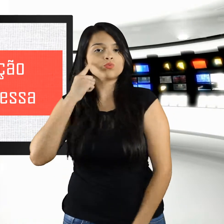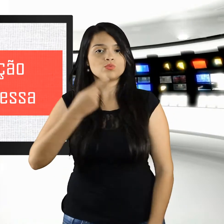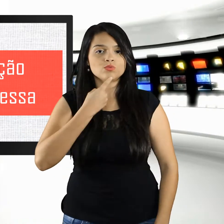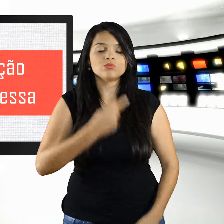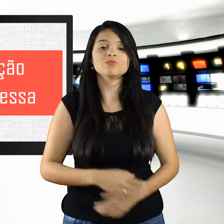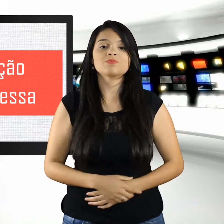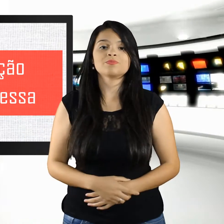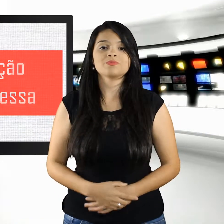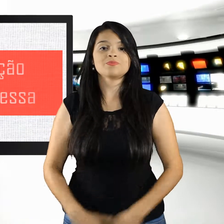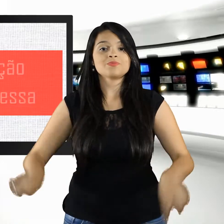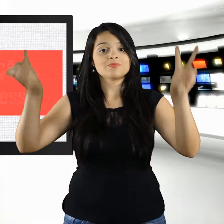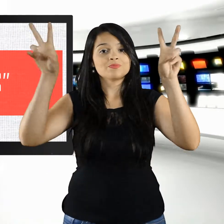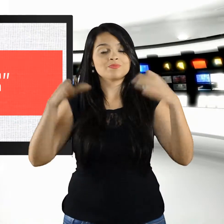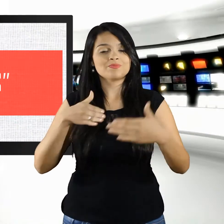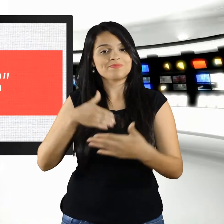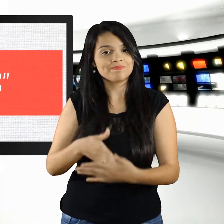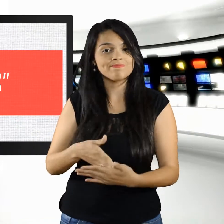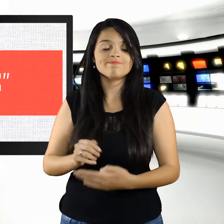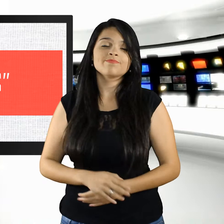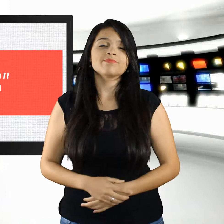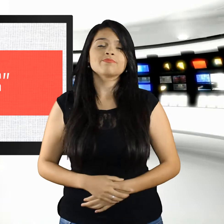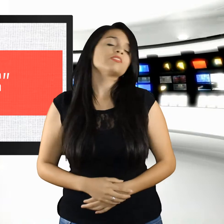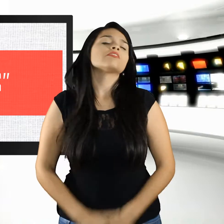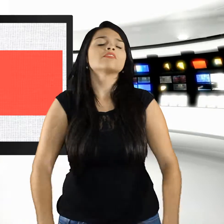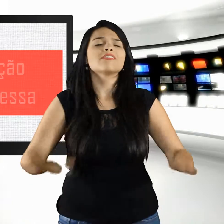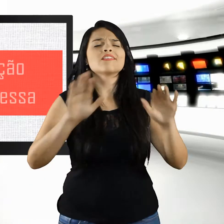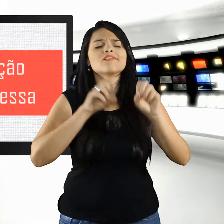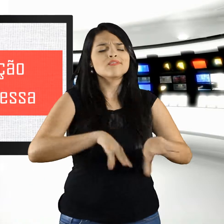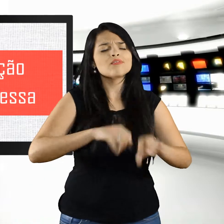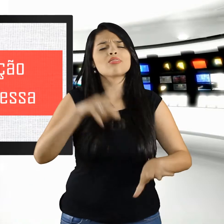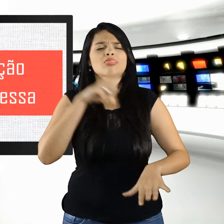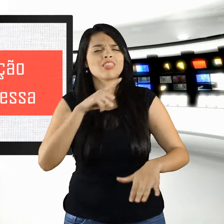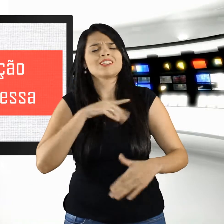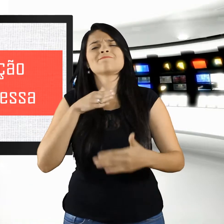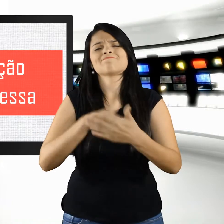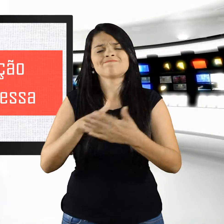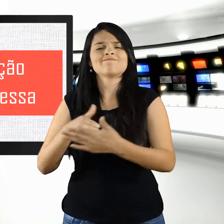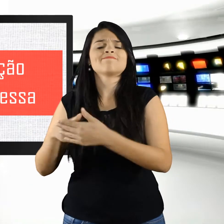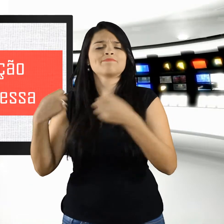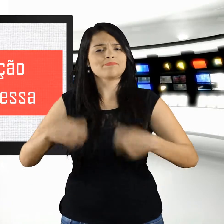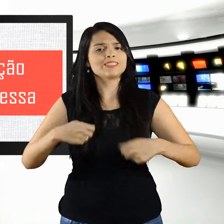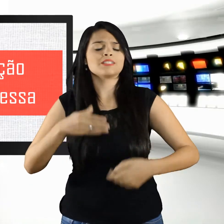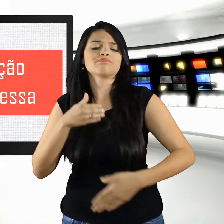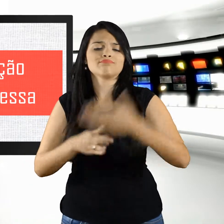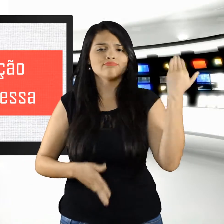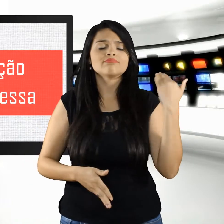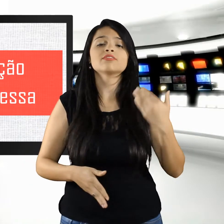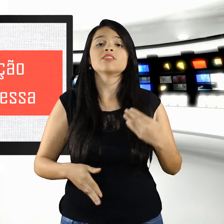Barreiras. Do ponto de vista da educação, existem obstáculos que ainda precisam ser ultrapassados para alcançar